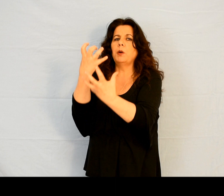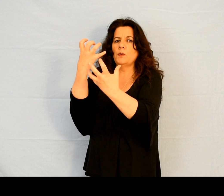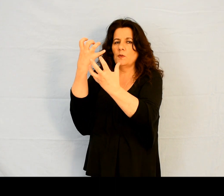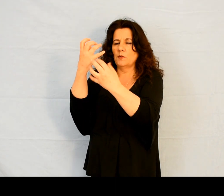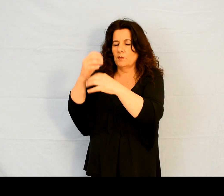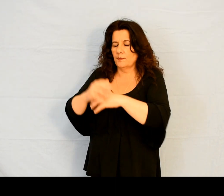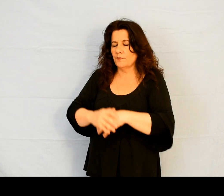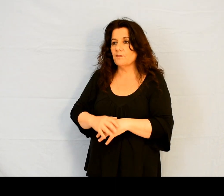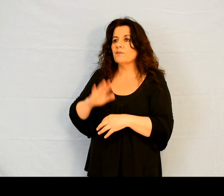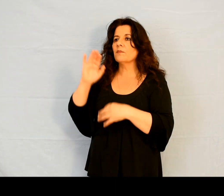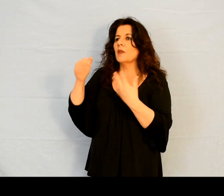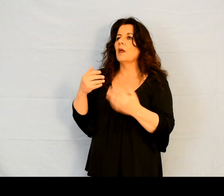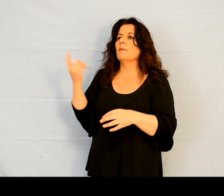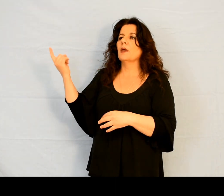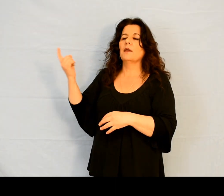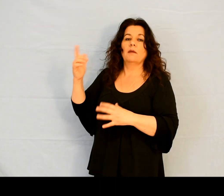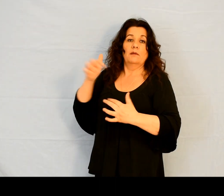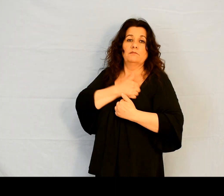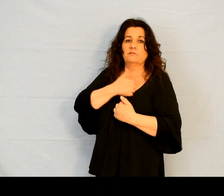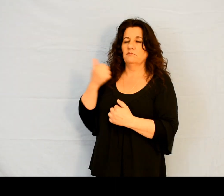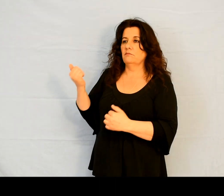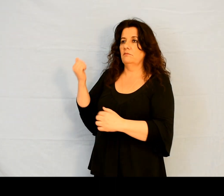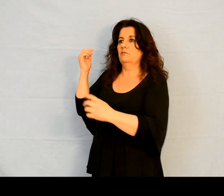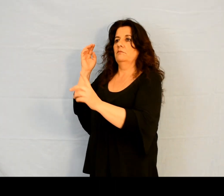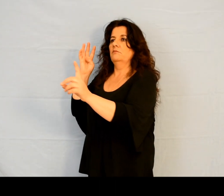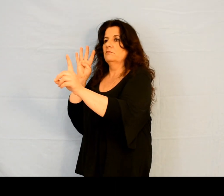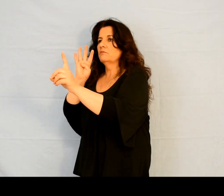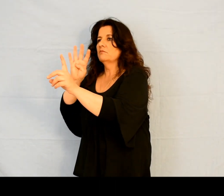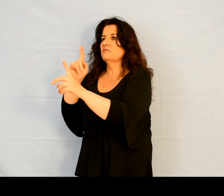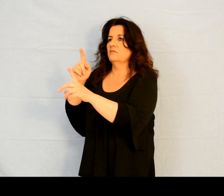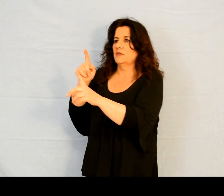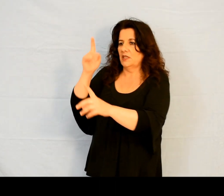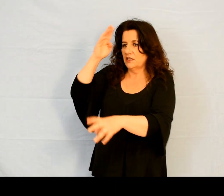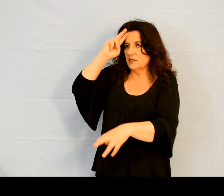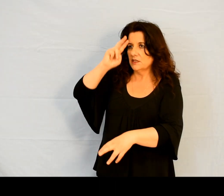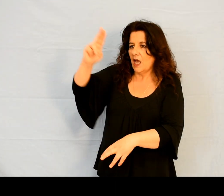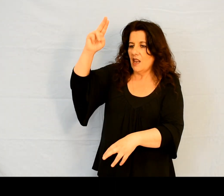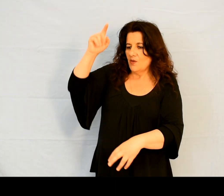ô toi, roi des Juifs !» Et ils le giflaient.